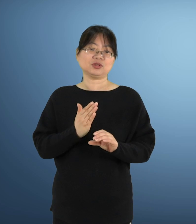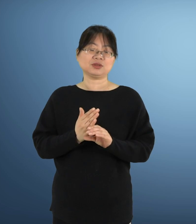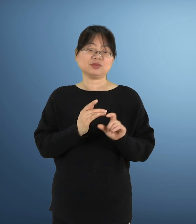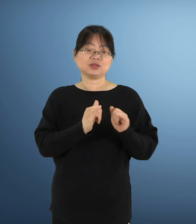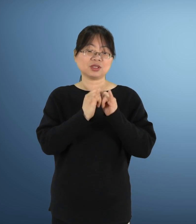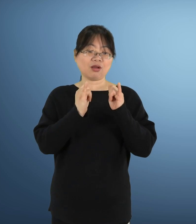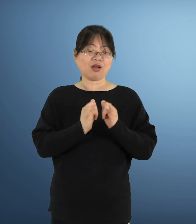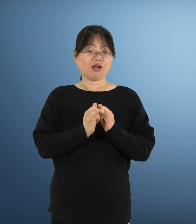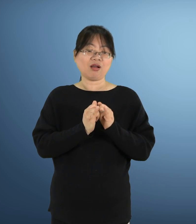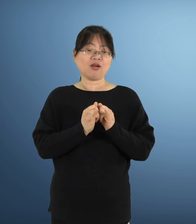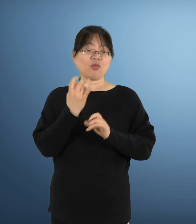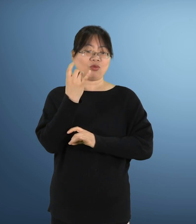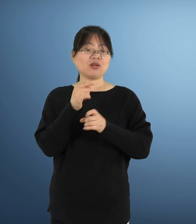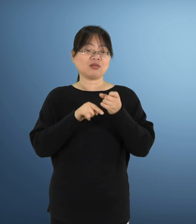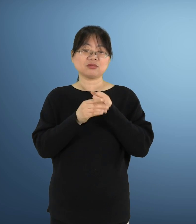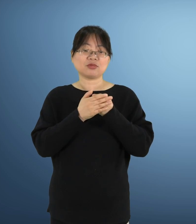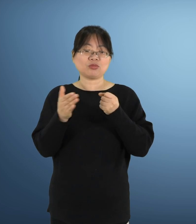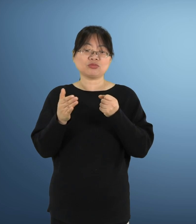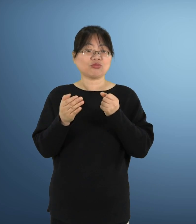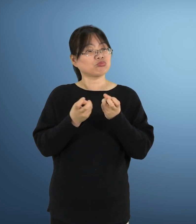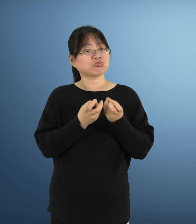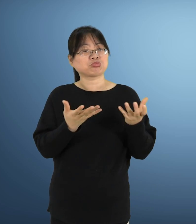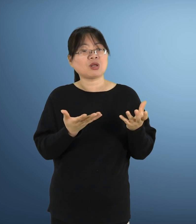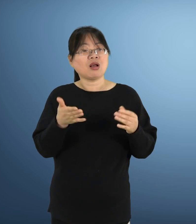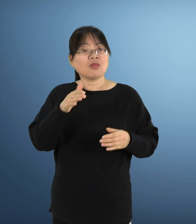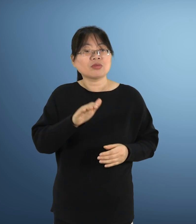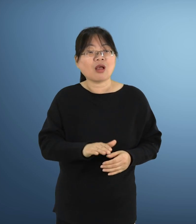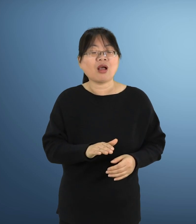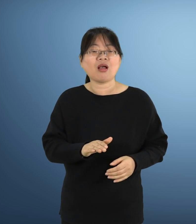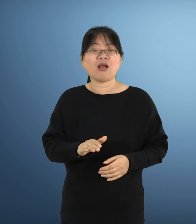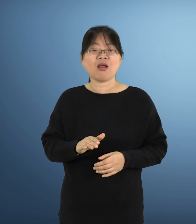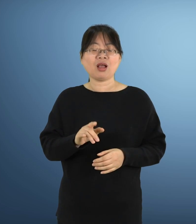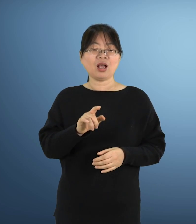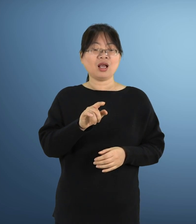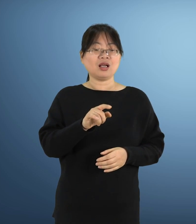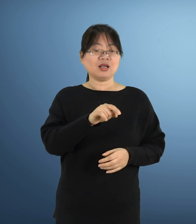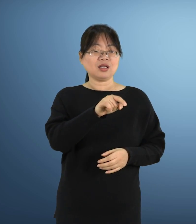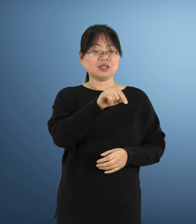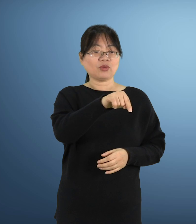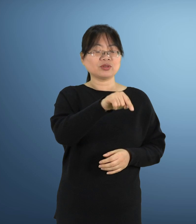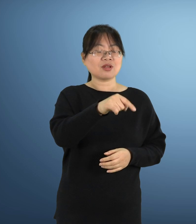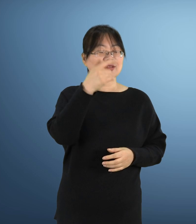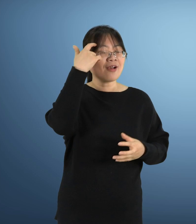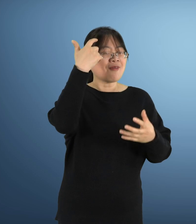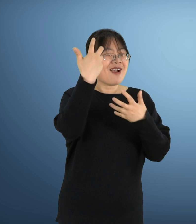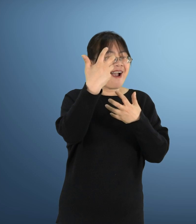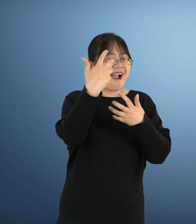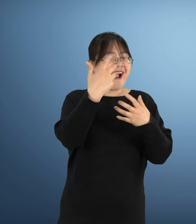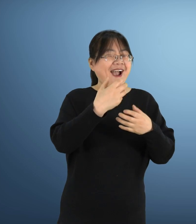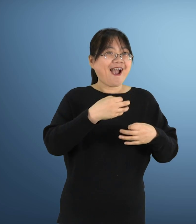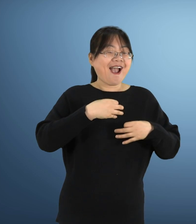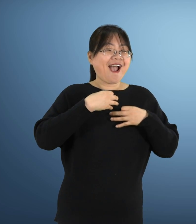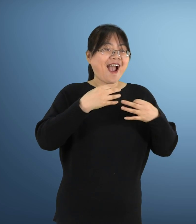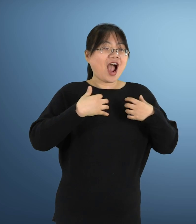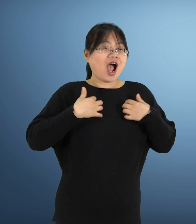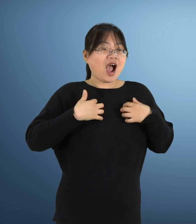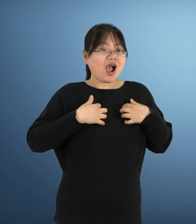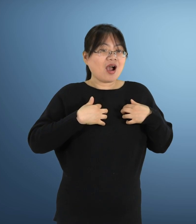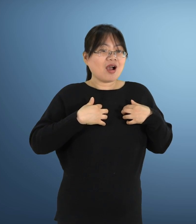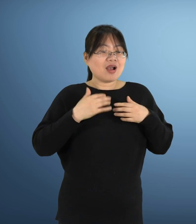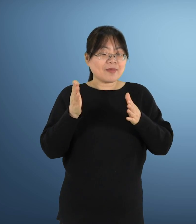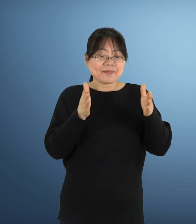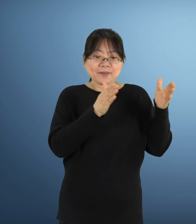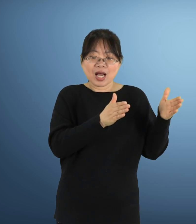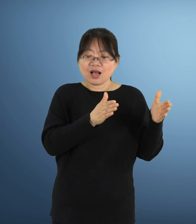그런데 한 곳에서 환호를 하는 사이에 다른 곳에서는